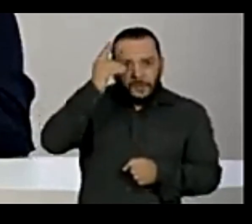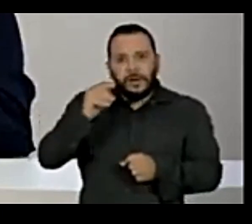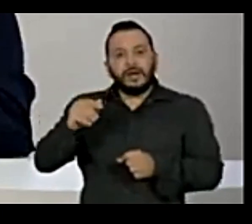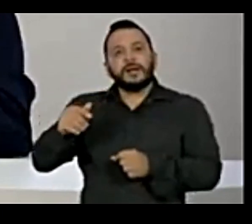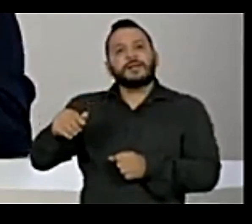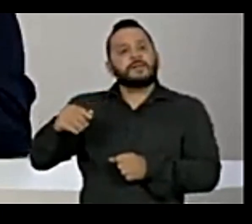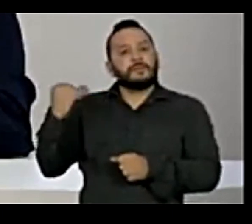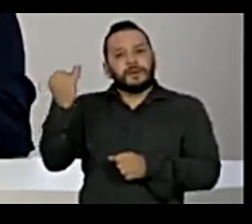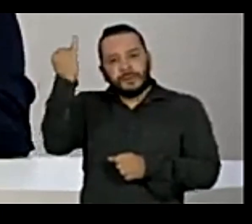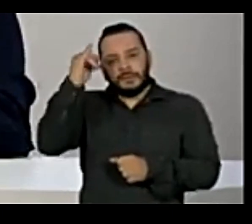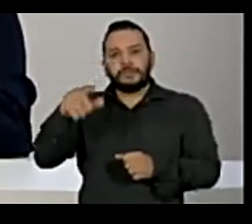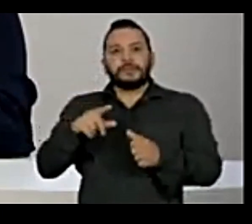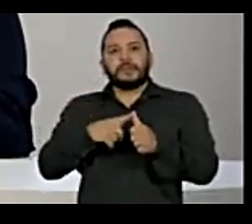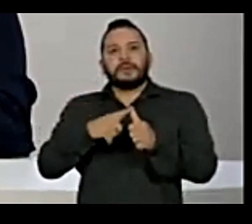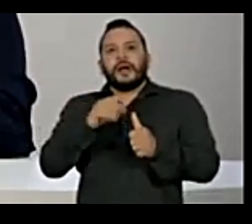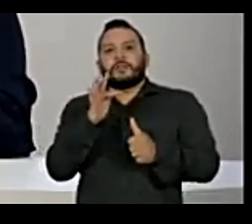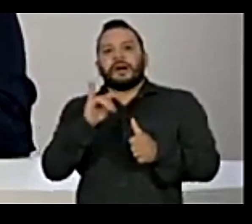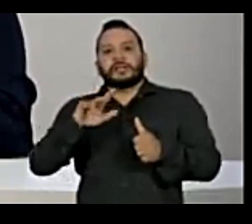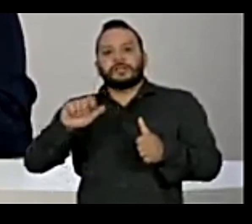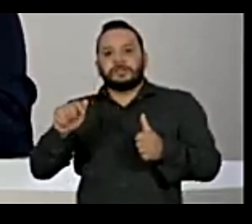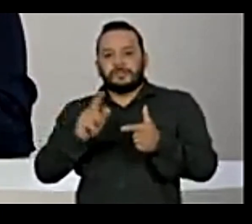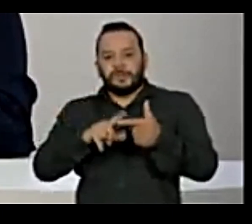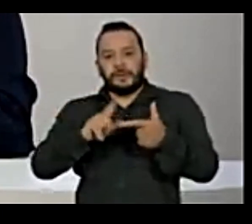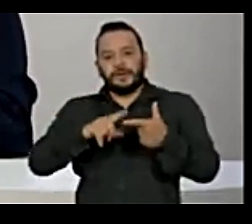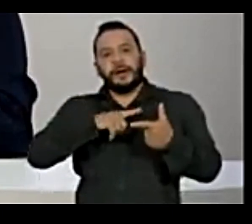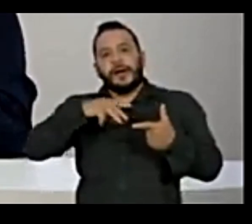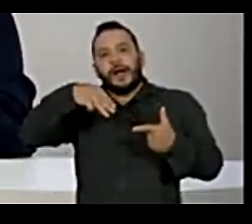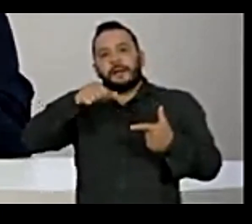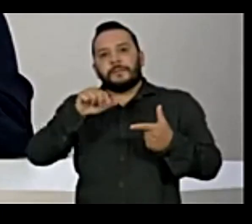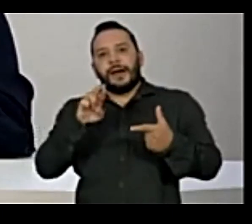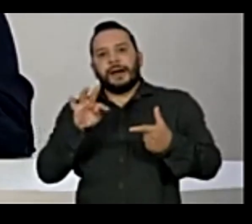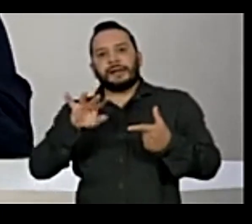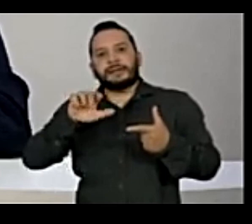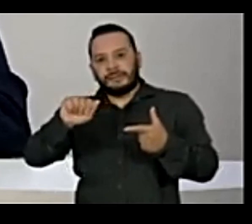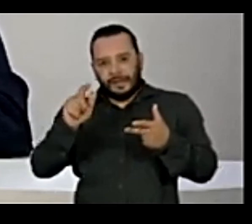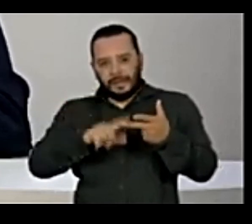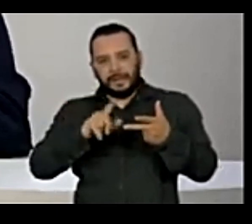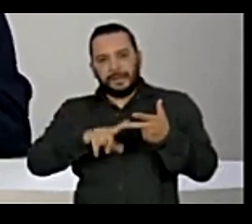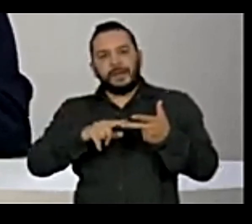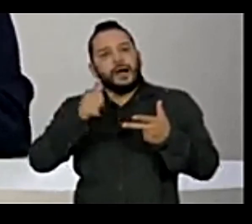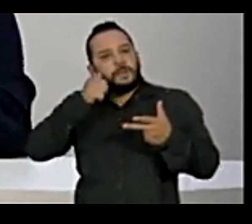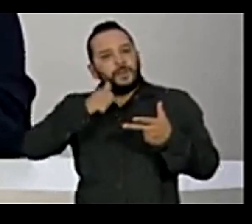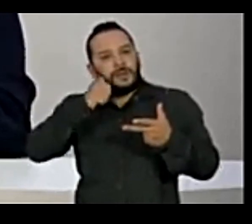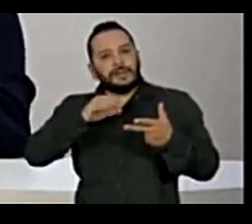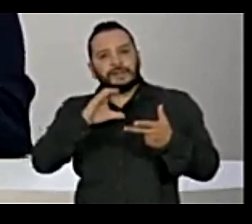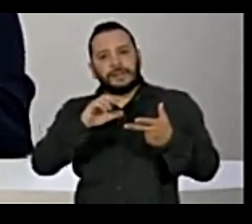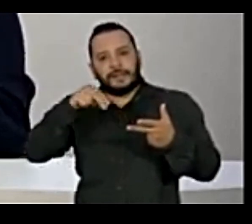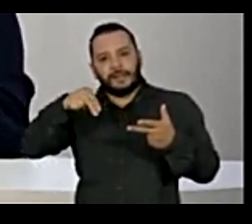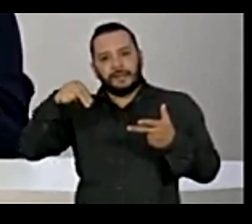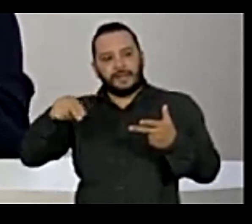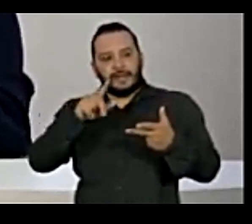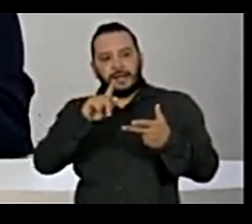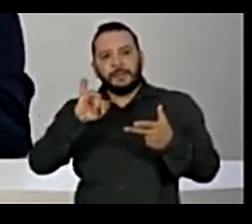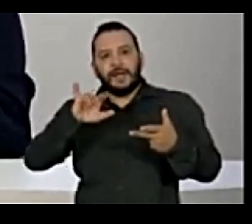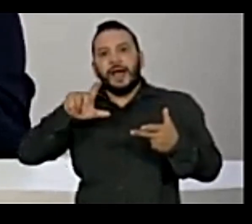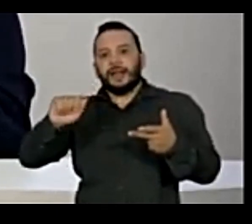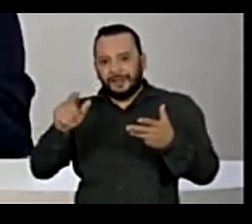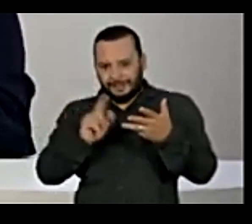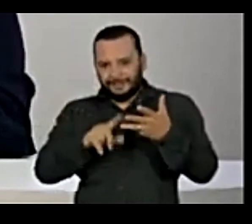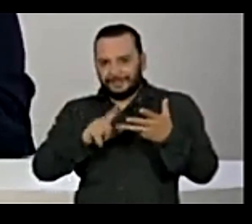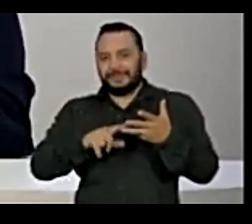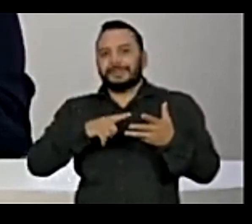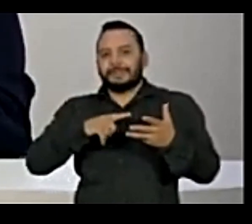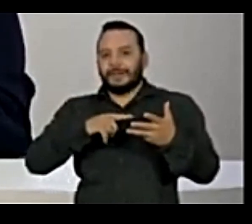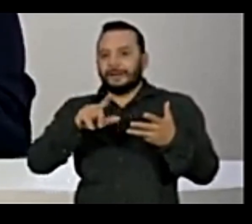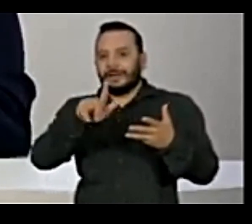como a Fátima Bernardes, a jogadora Marta, agora a comentarista da CNN, Gabriela Prioli, a Giovanna Elbank, que